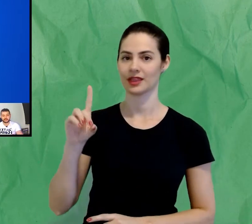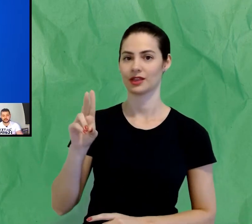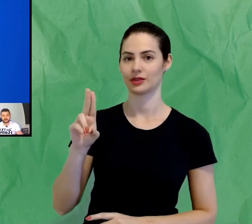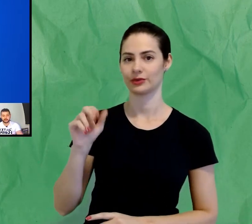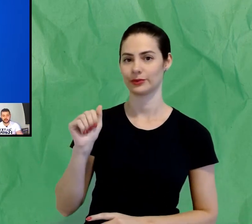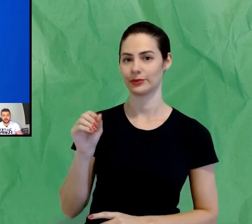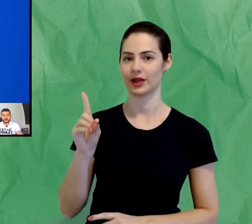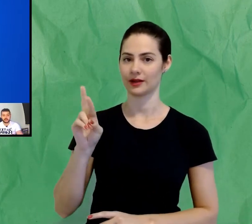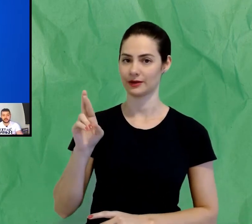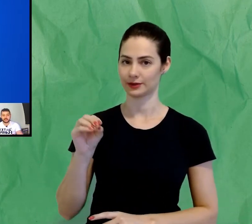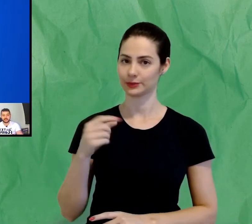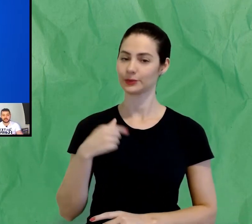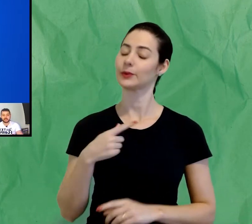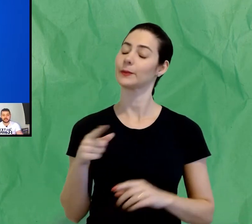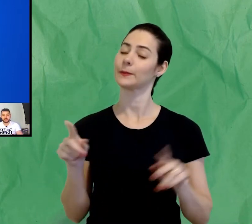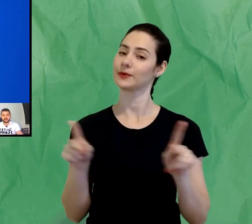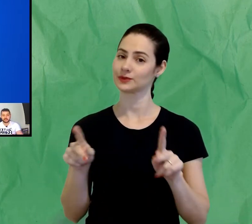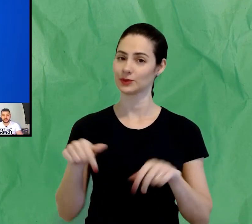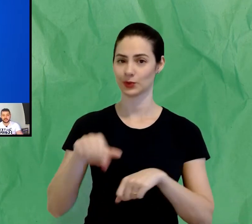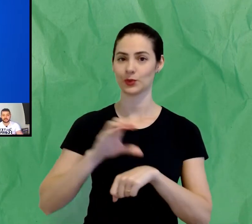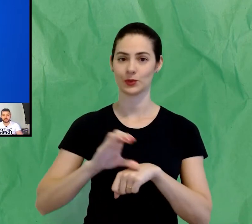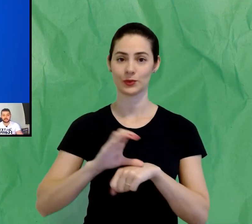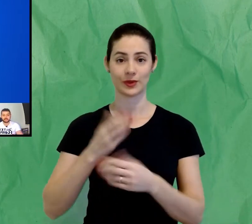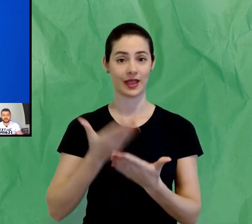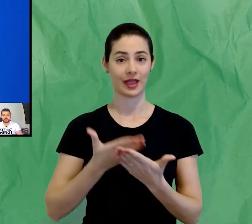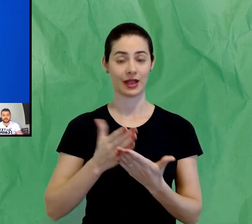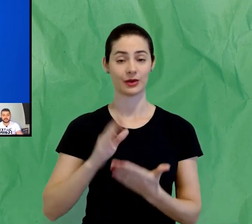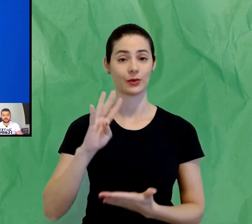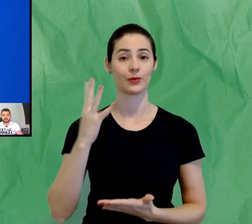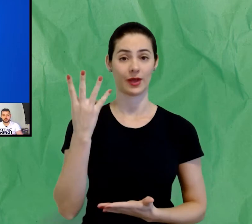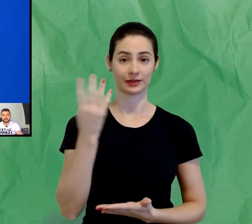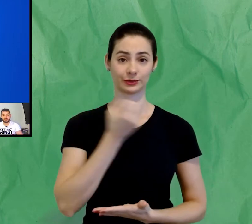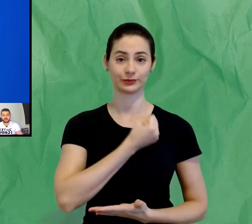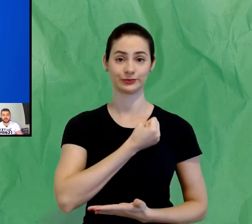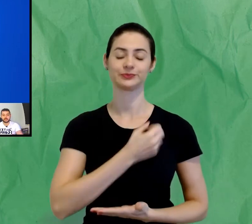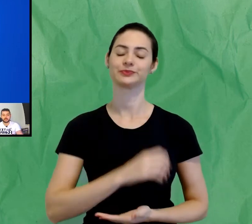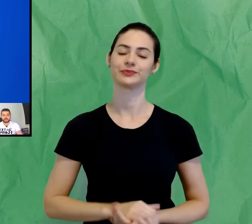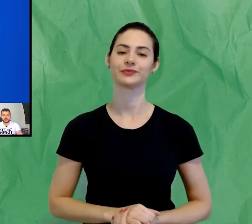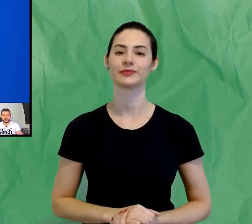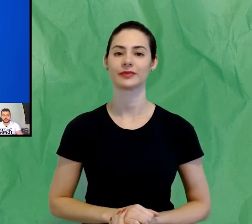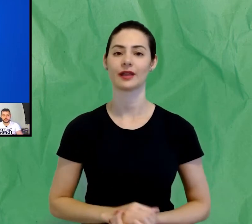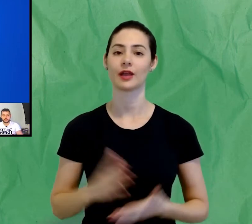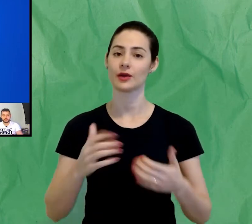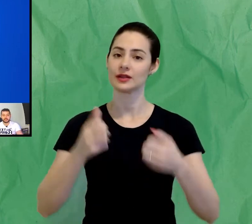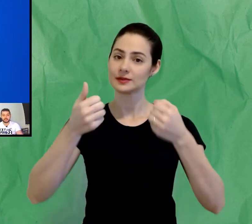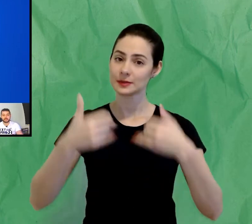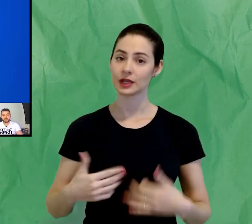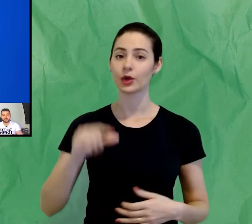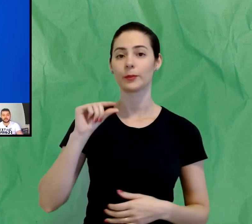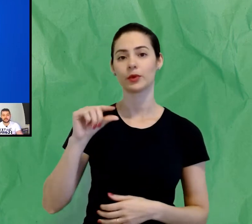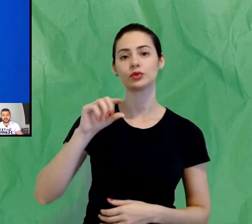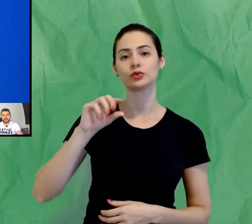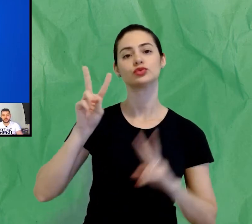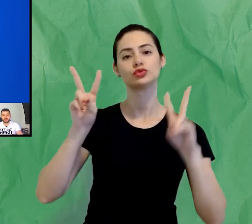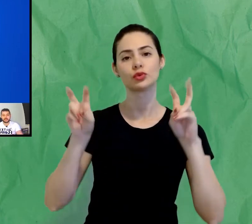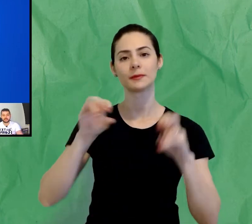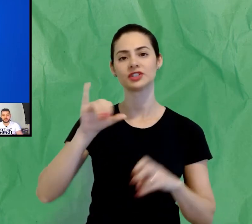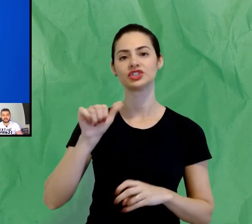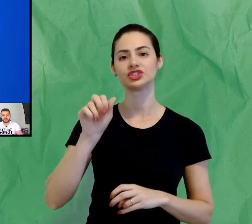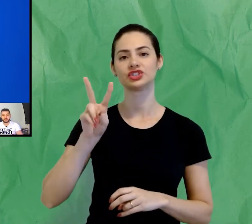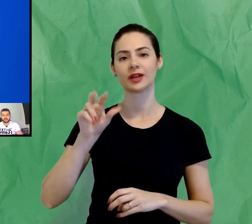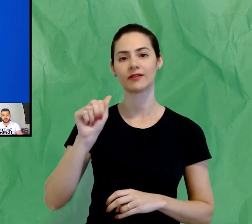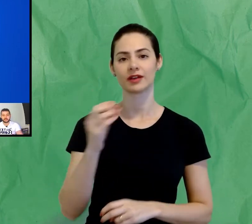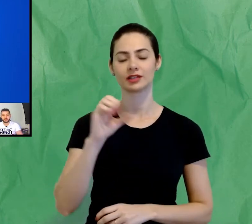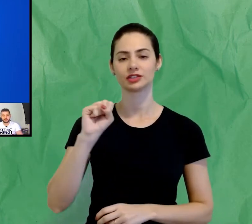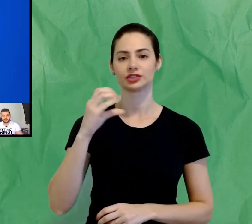neste curso. Essa é a nossa aula de número 4 e hoje vamos falar um pouco sobre o JavaScript, suas variáveis e os